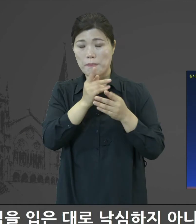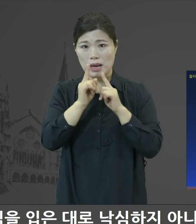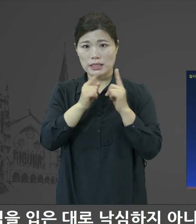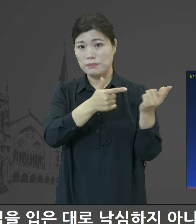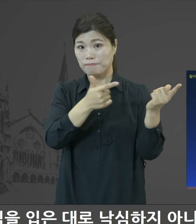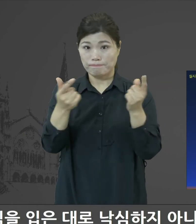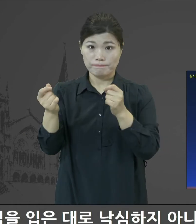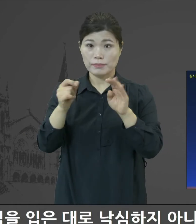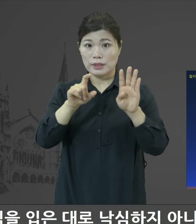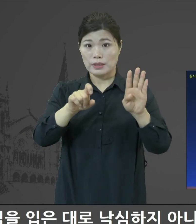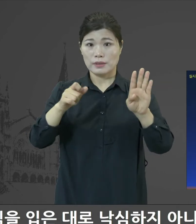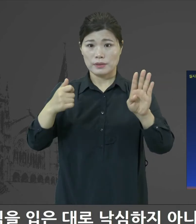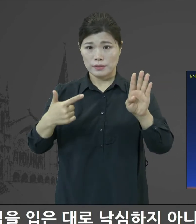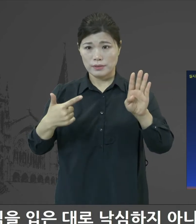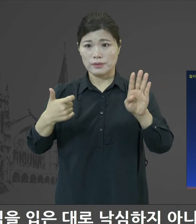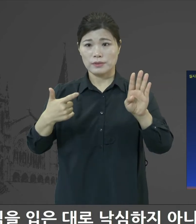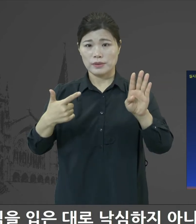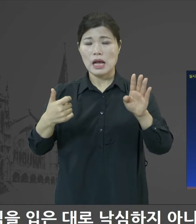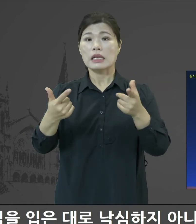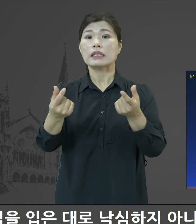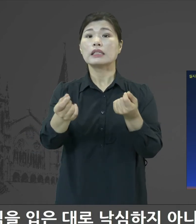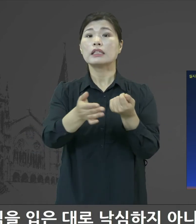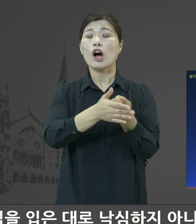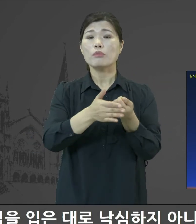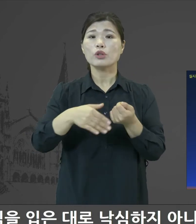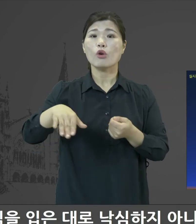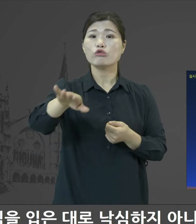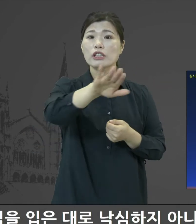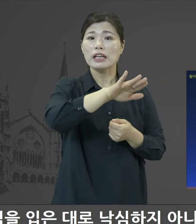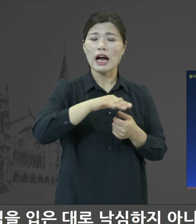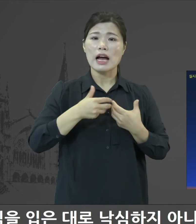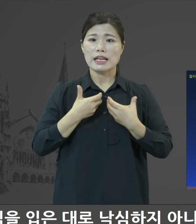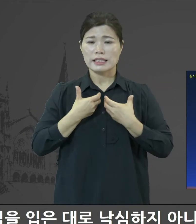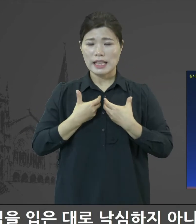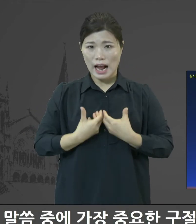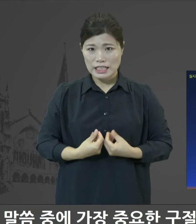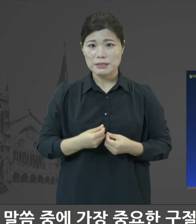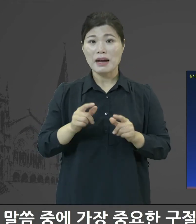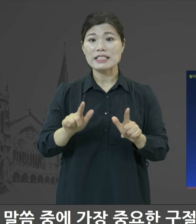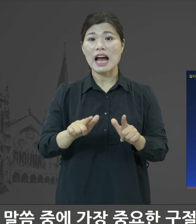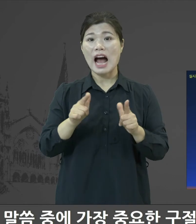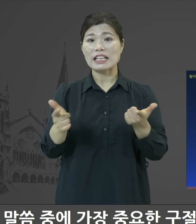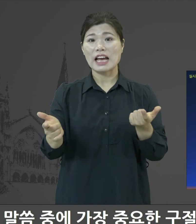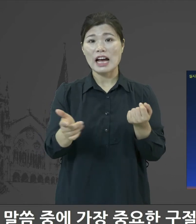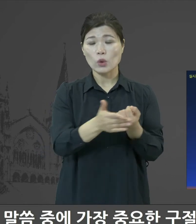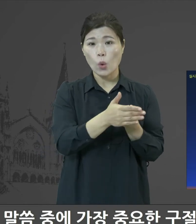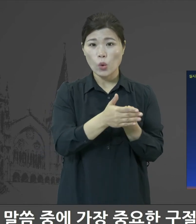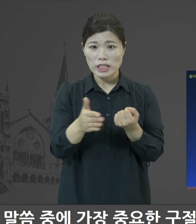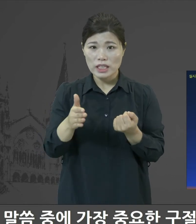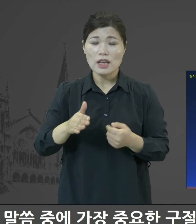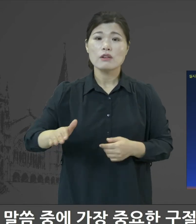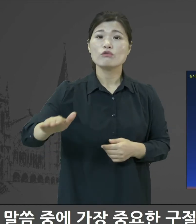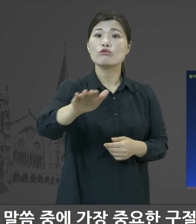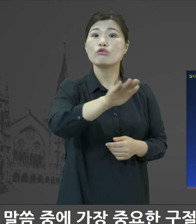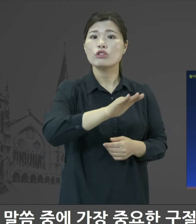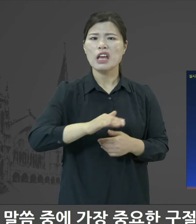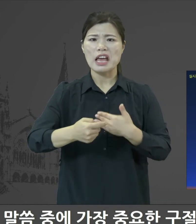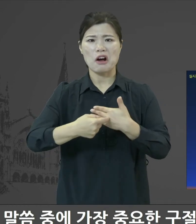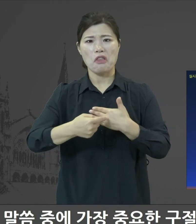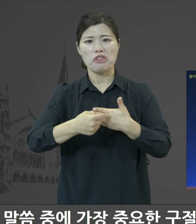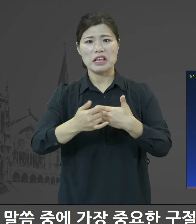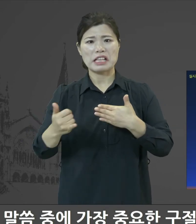같이 읽겠습니다. 시작. 그러므로 우리가 낙심하지 아니하노니 우리의